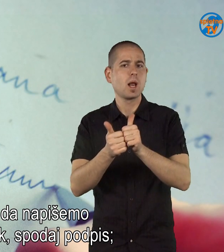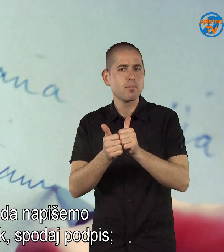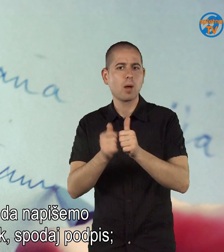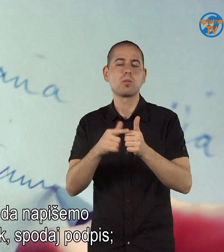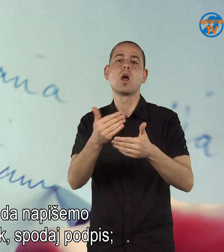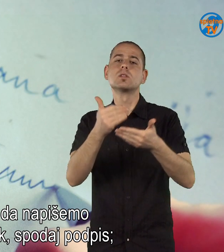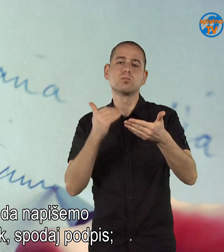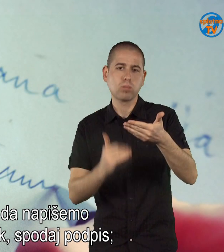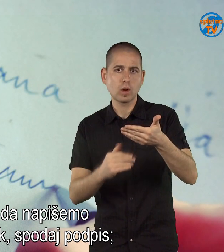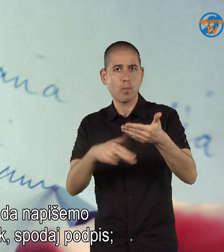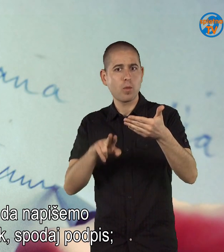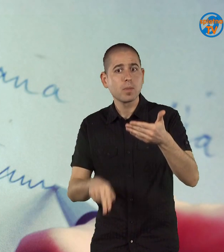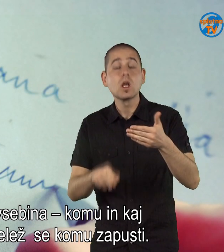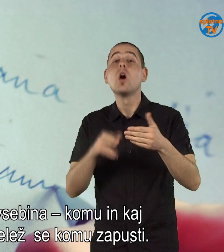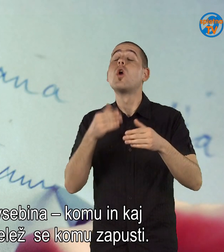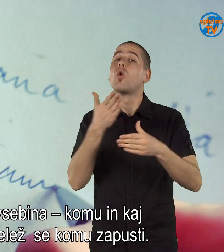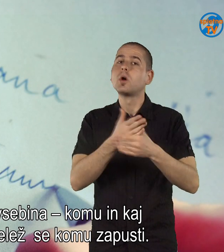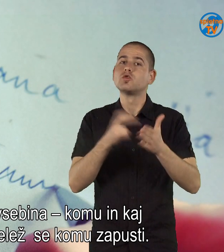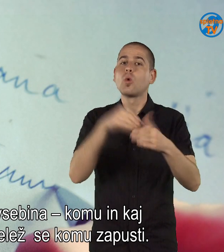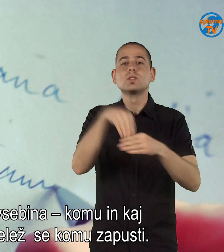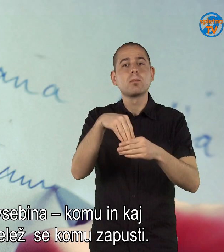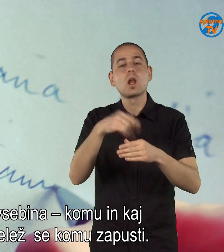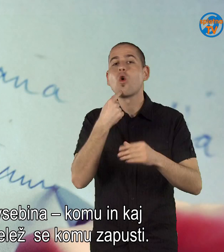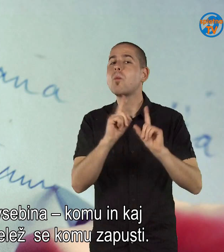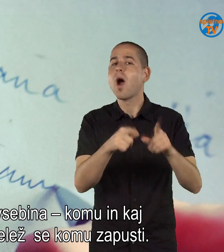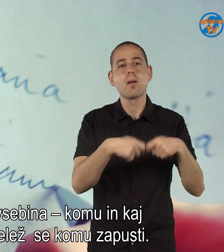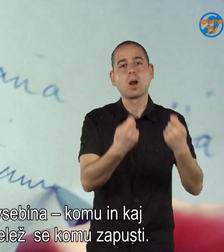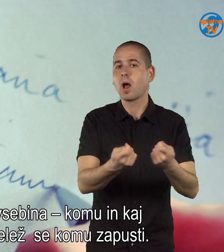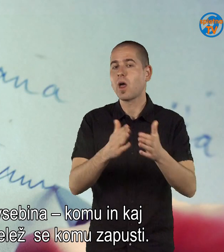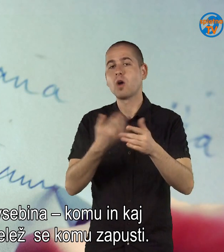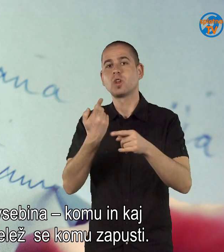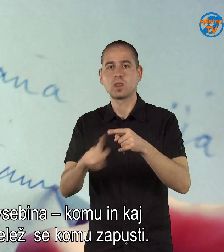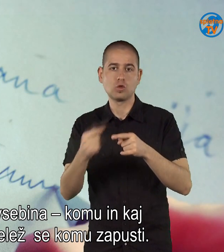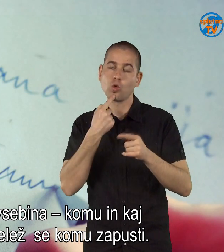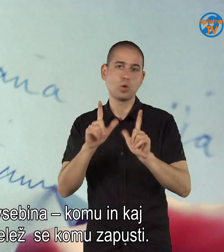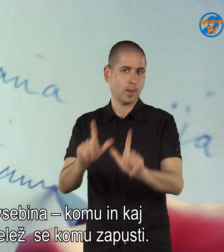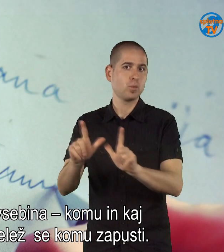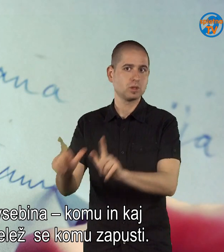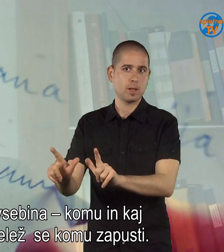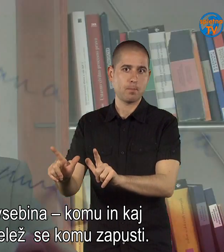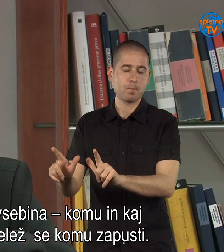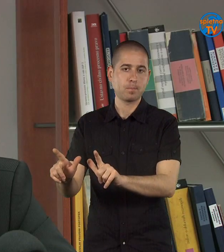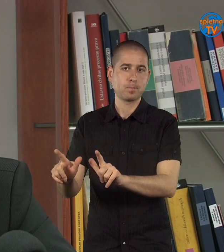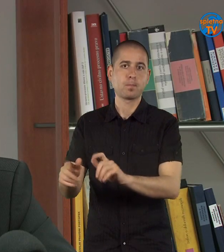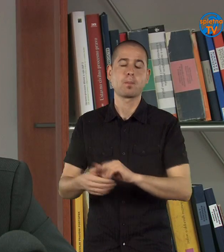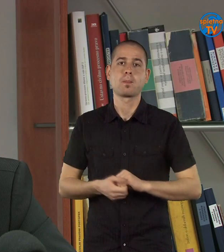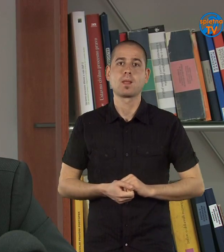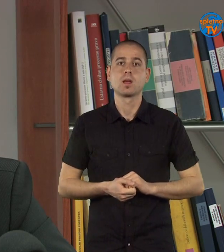ime, priimek, potem spodaj podpis, vmes pa seveda še vsebina, komu kaj pripada, kakšen delež se komu zapusti.